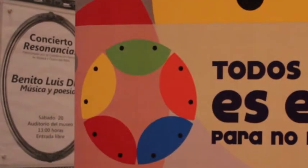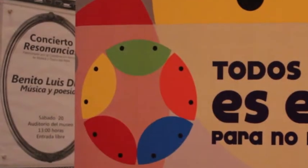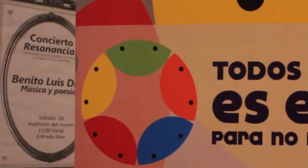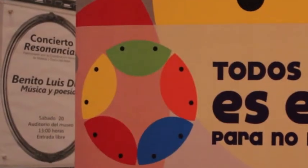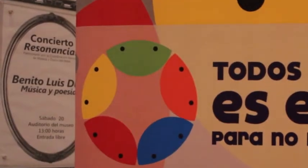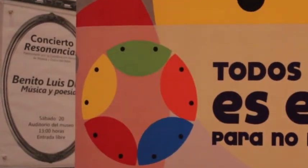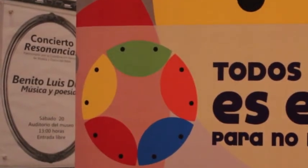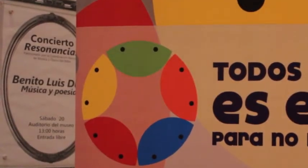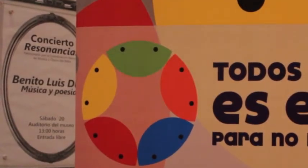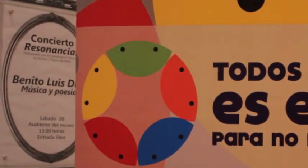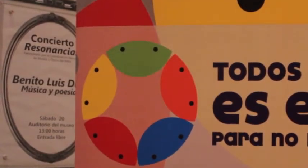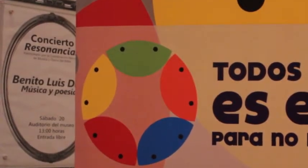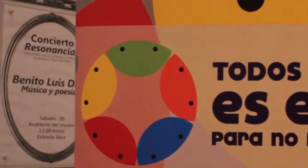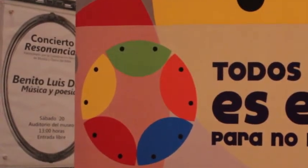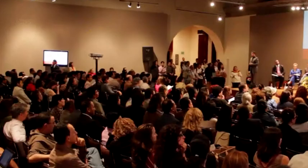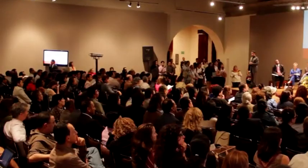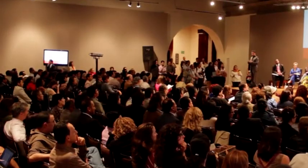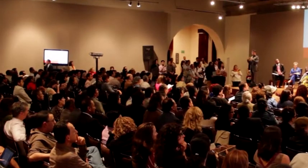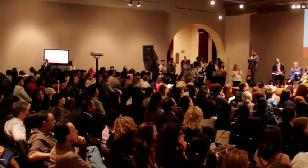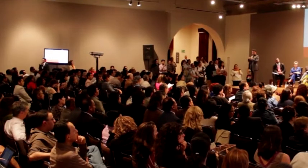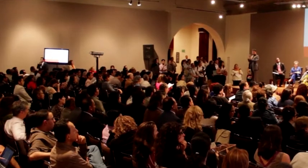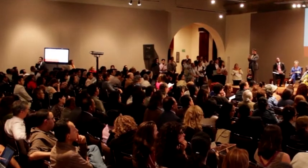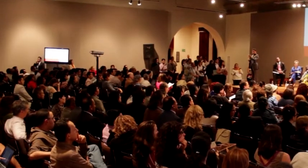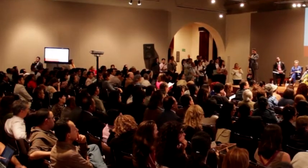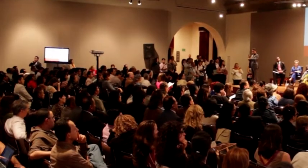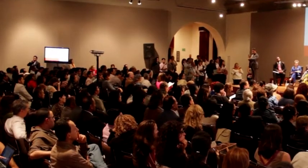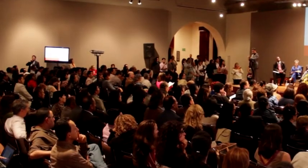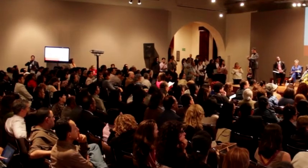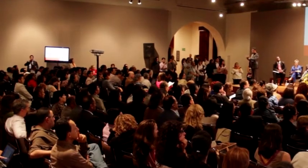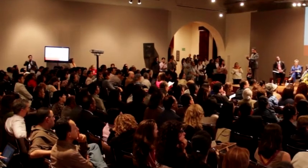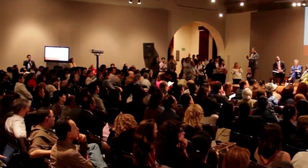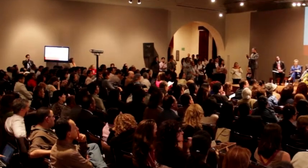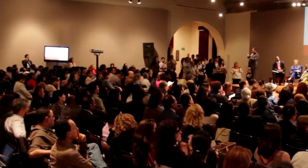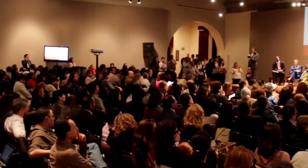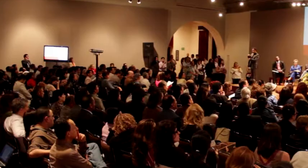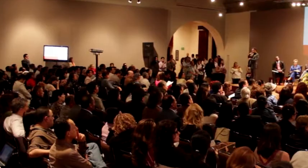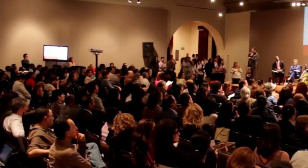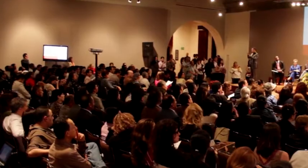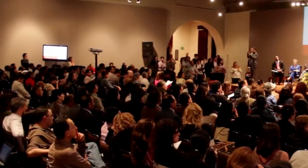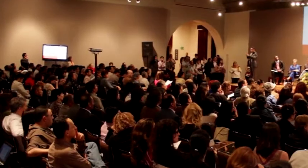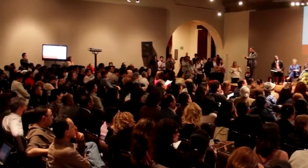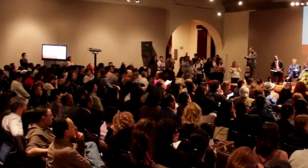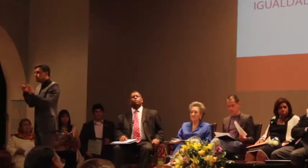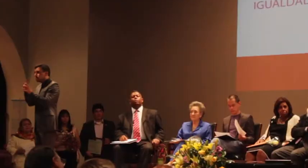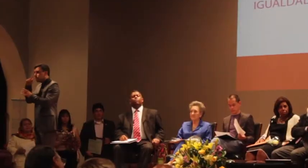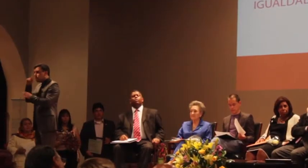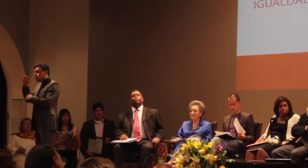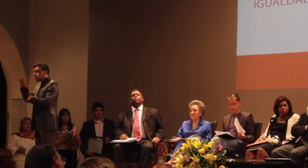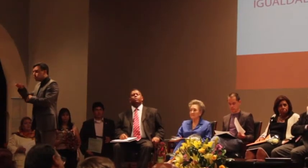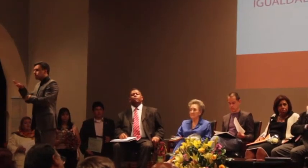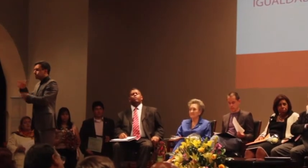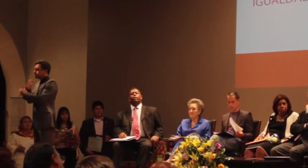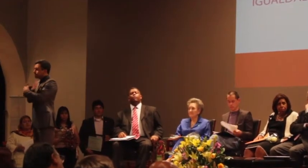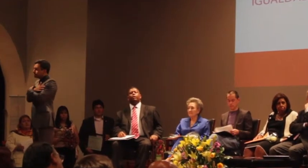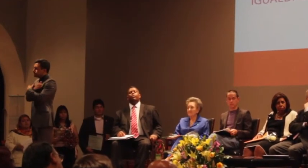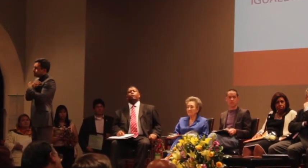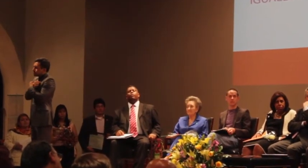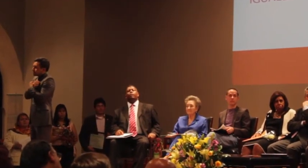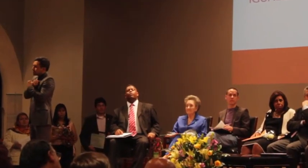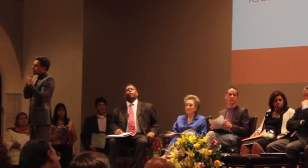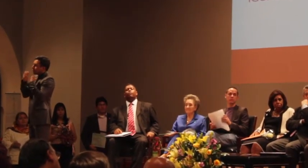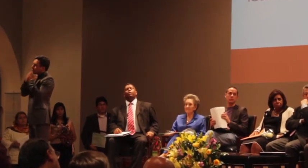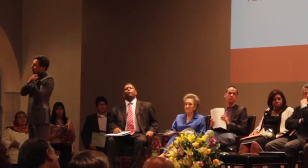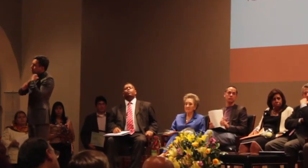La Asamblea Consultiva del Consejo Nacional para Prevenir la Discriminación decidió otorgar por primera vez un reconocimiento institucional por